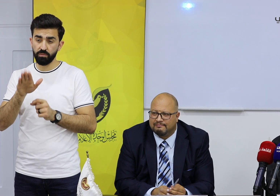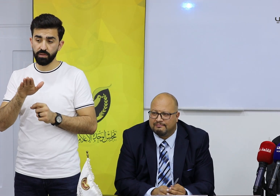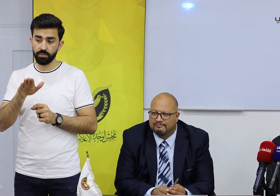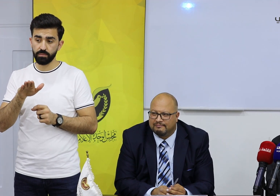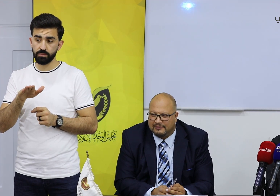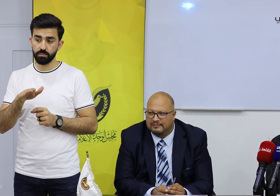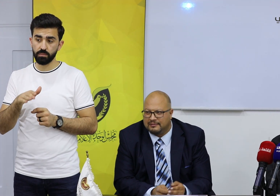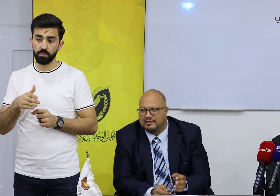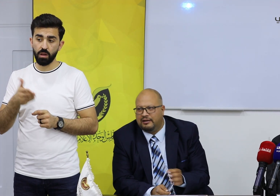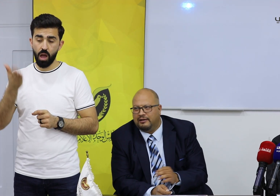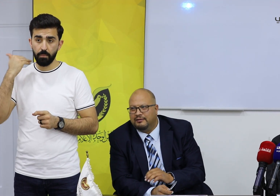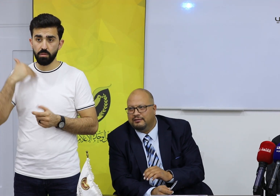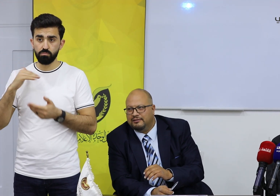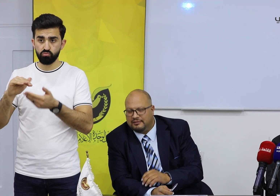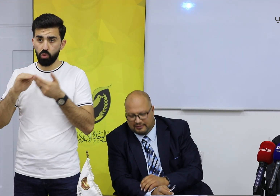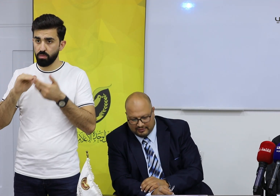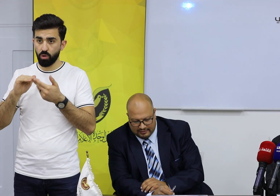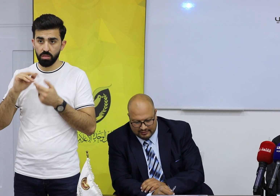يعني مساعد سمع